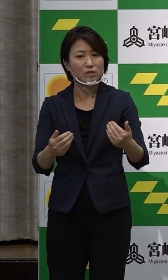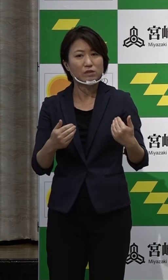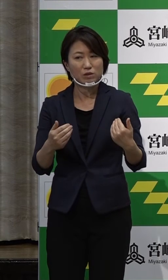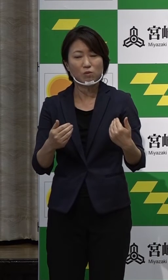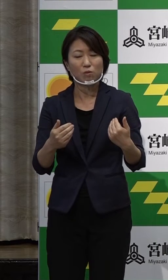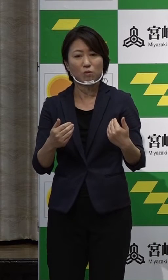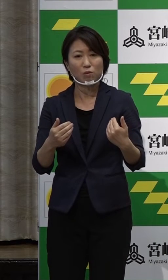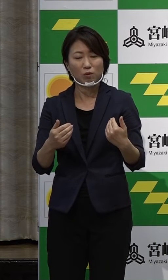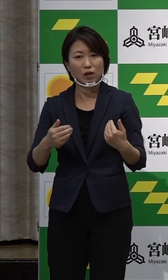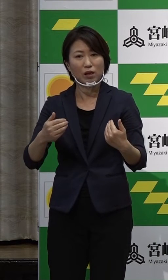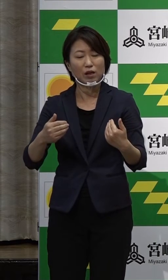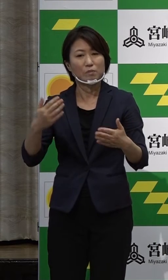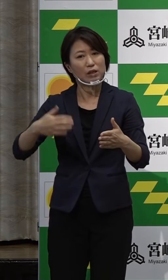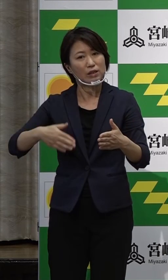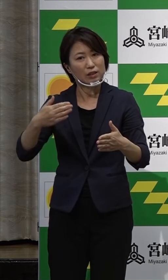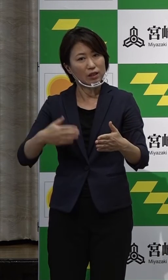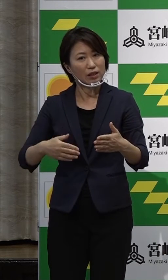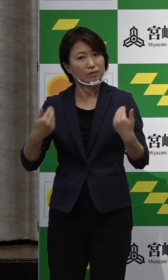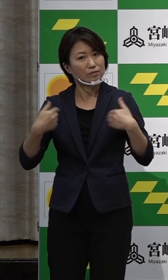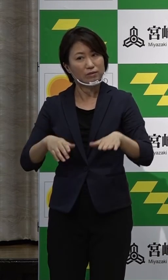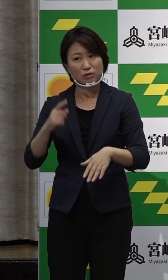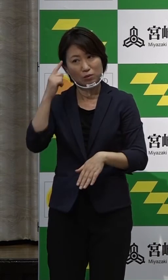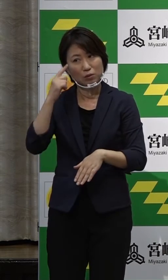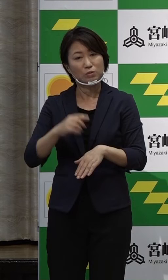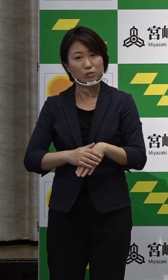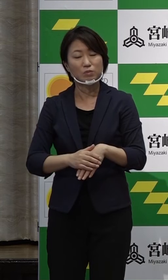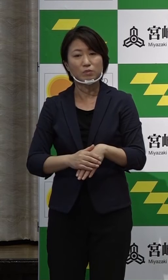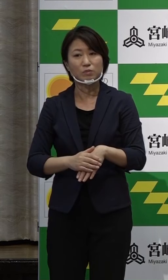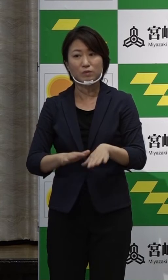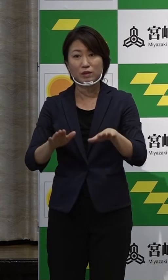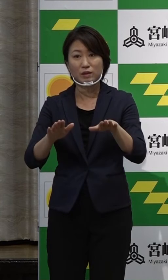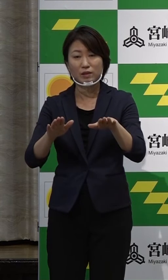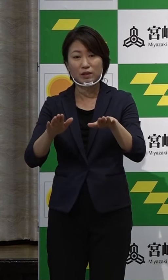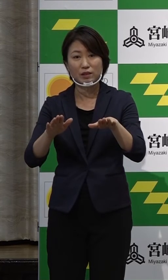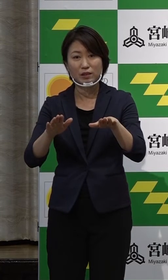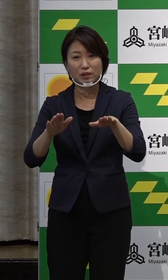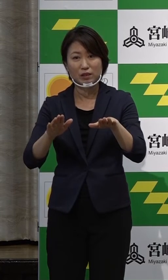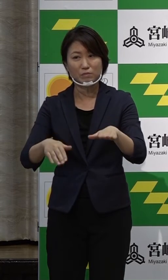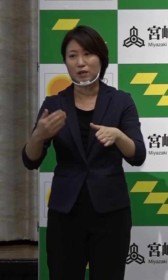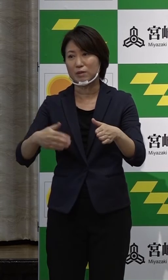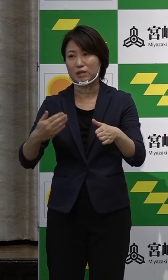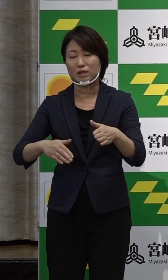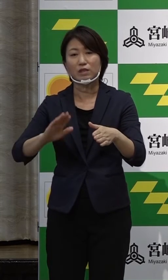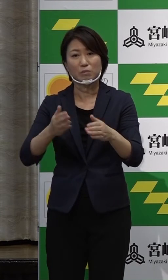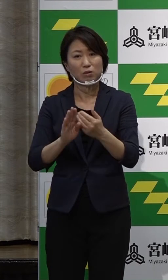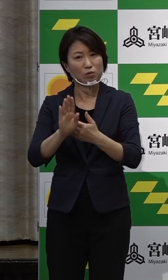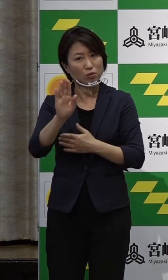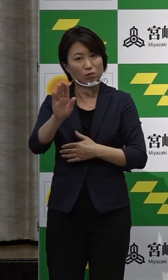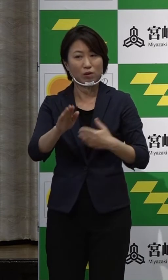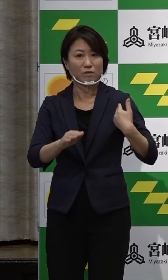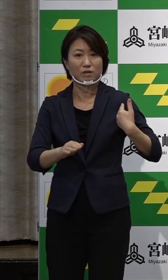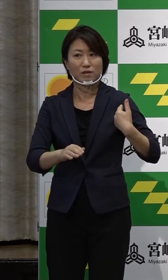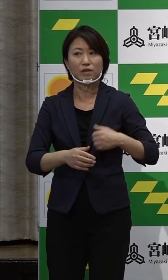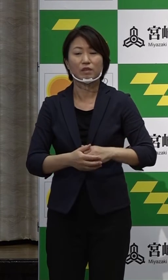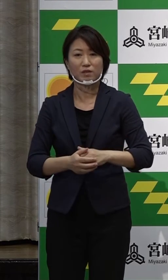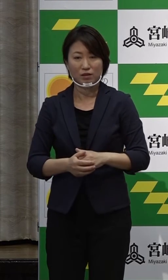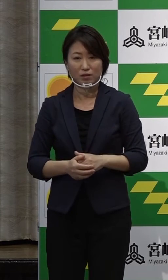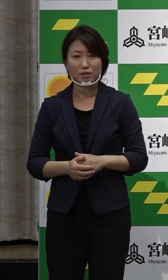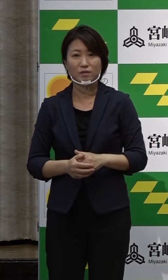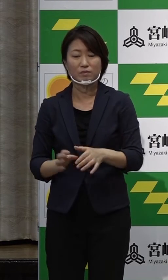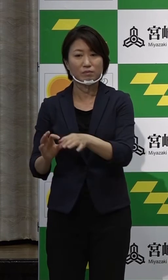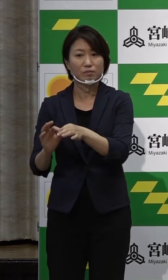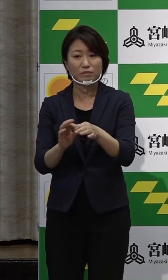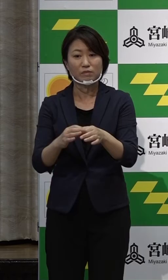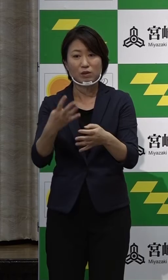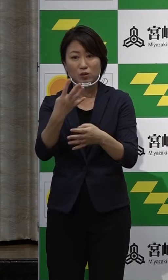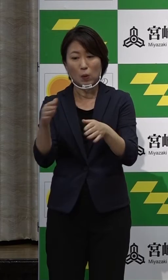ものは弱いのではないかと考えております。ただ今見えてないだけであってですね、今この連日4